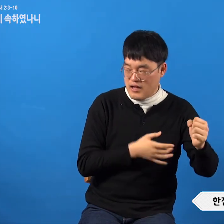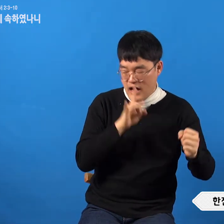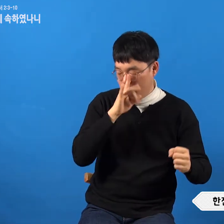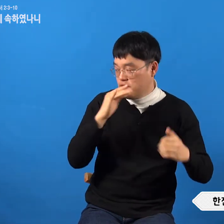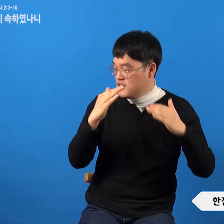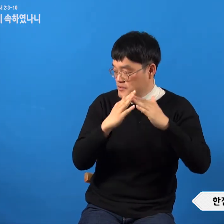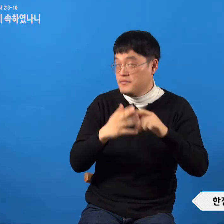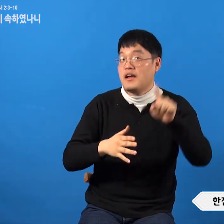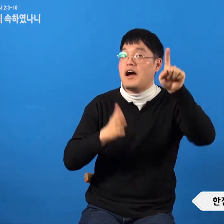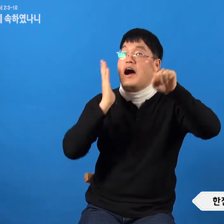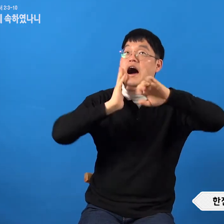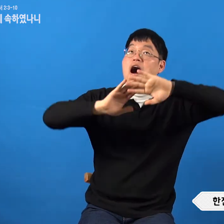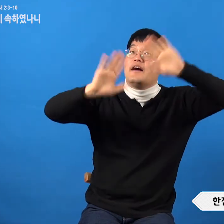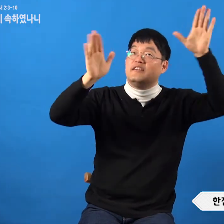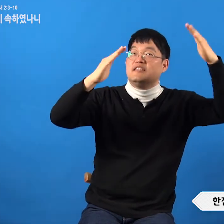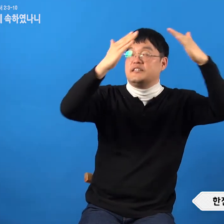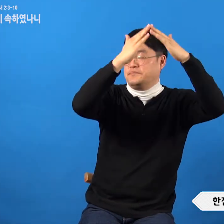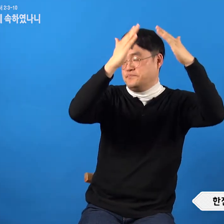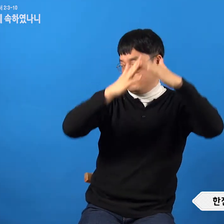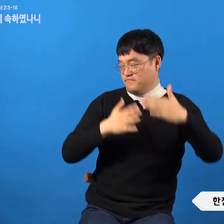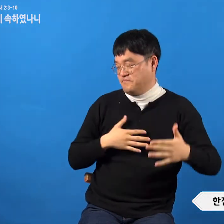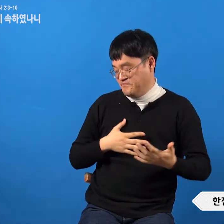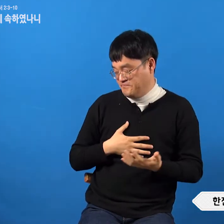하늘에 내 집이 있지요.